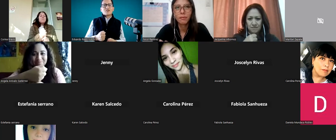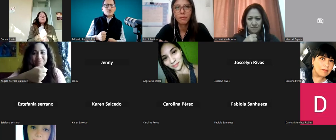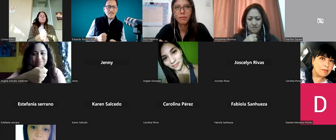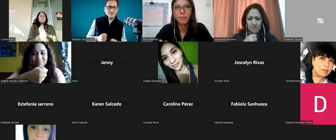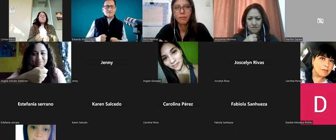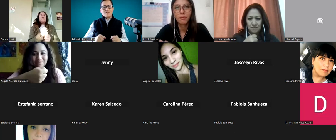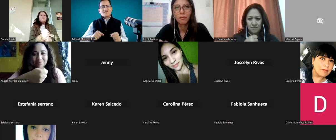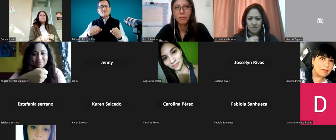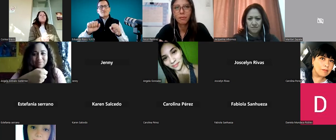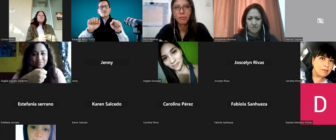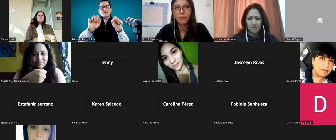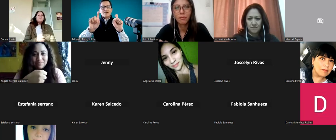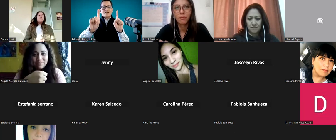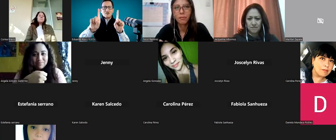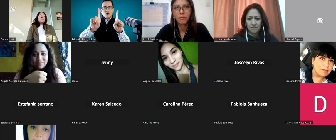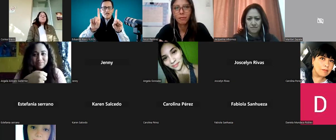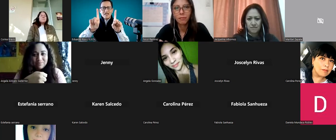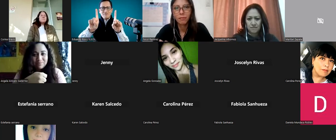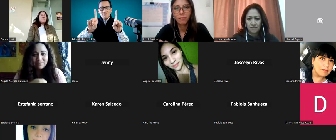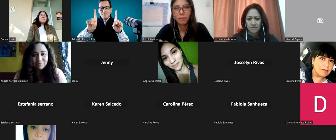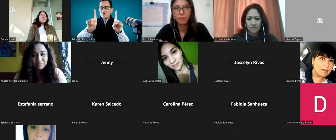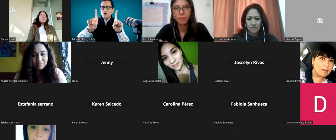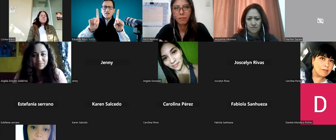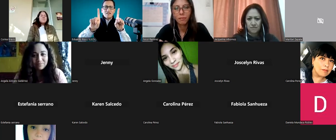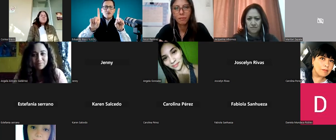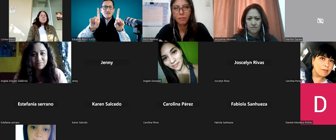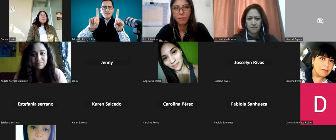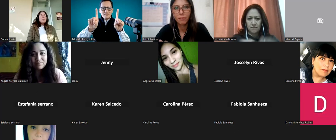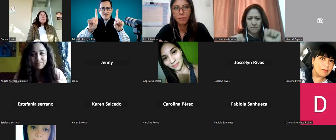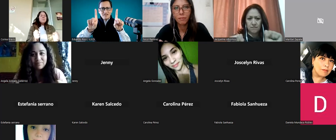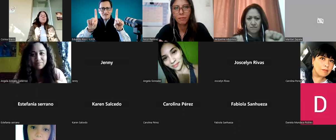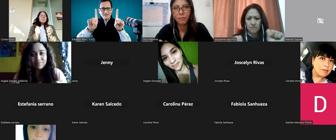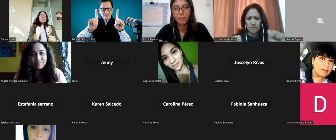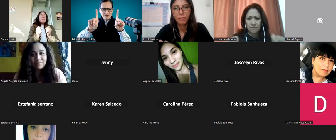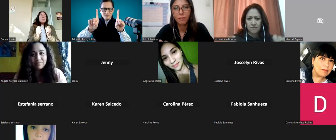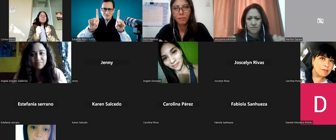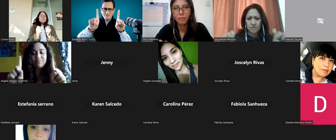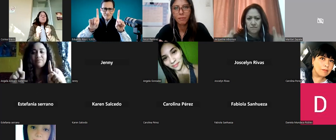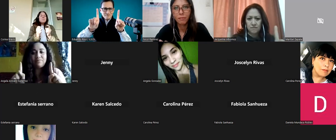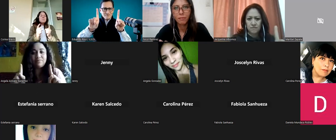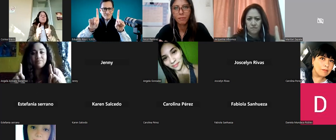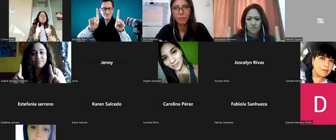Ahora, social. Vamos a colocar ambas manos con el dedo índice ahí levantadito.